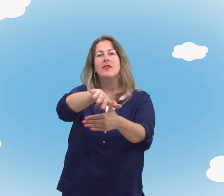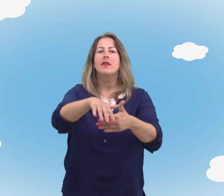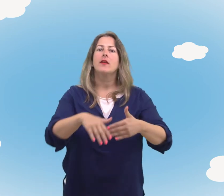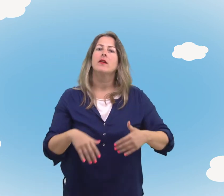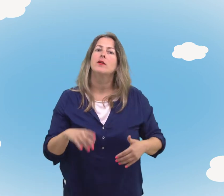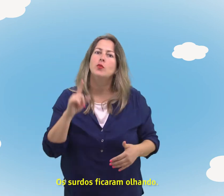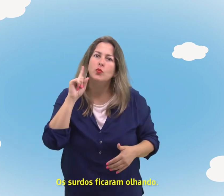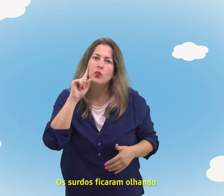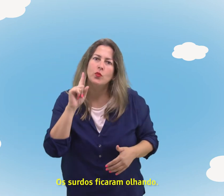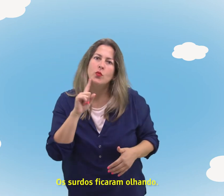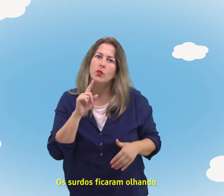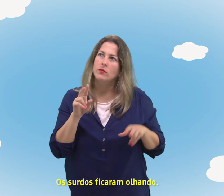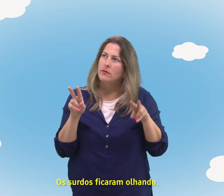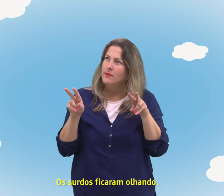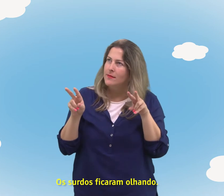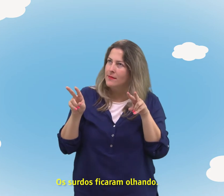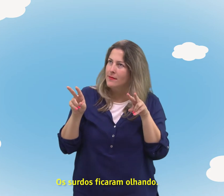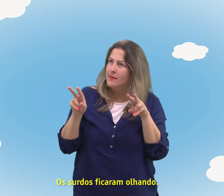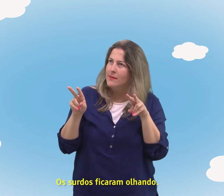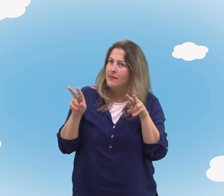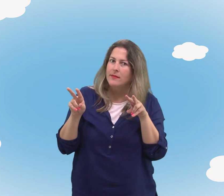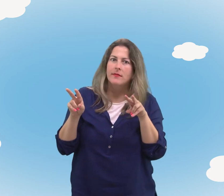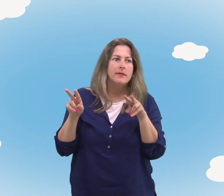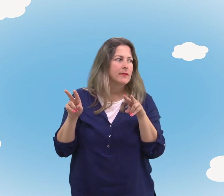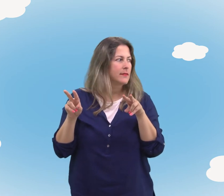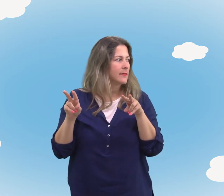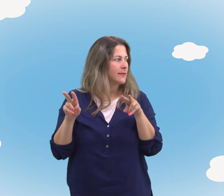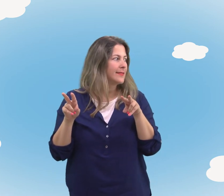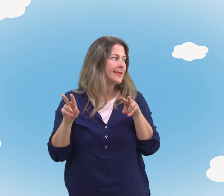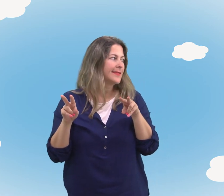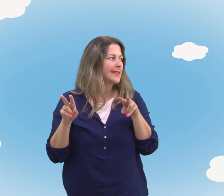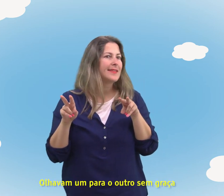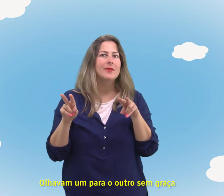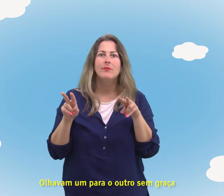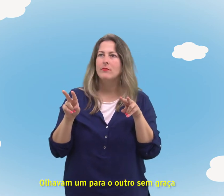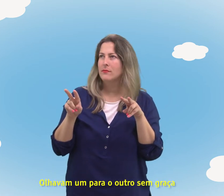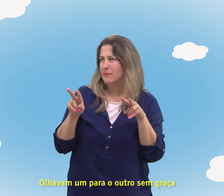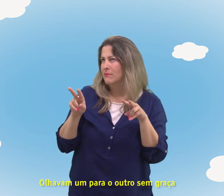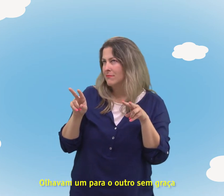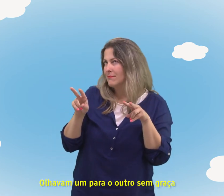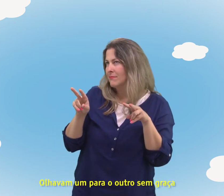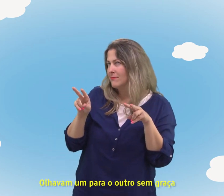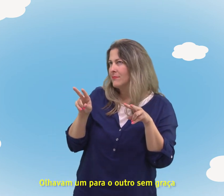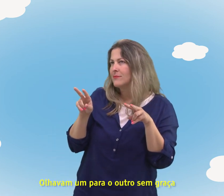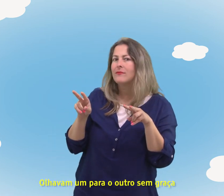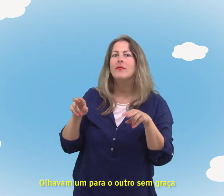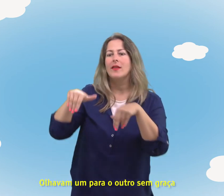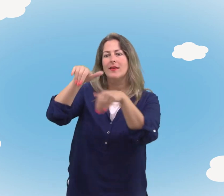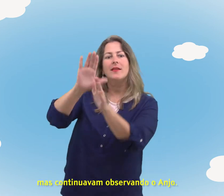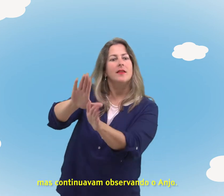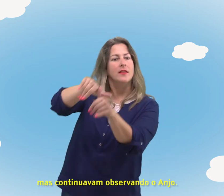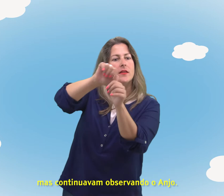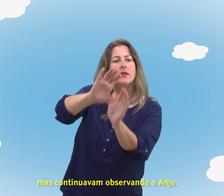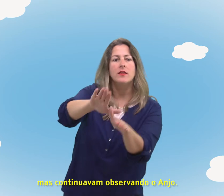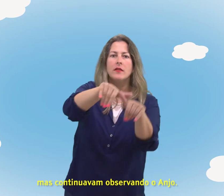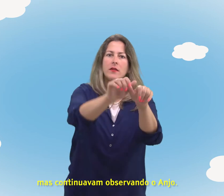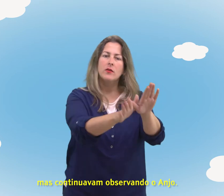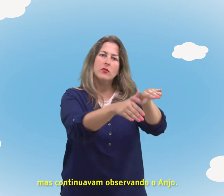os surdos ficaram olhando olhavam para o outro sem graça mas continuava observando